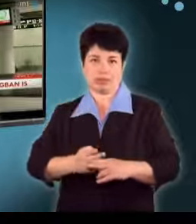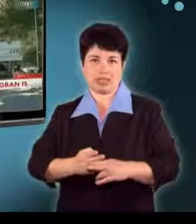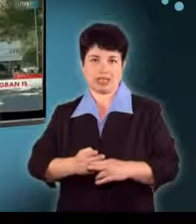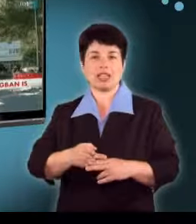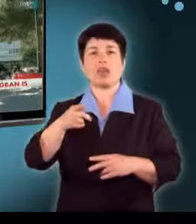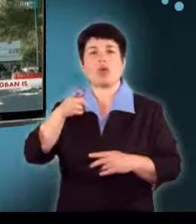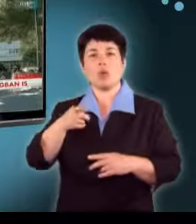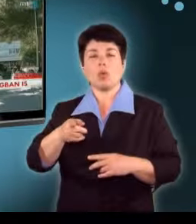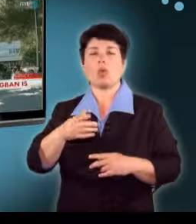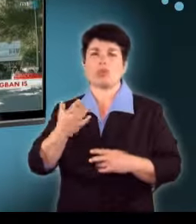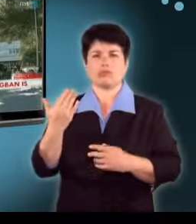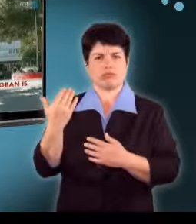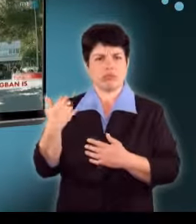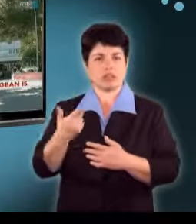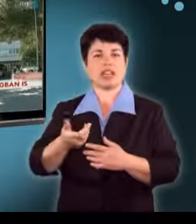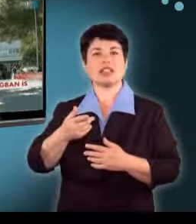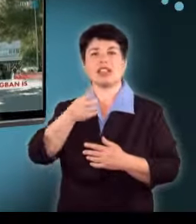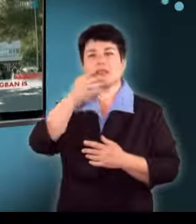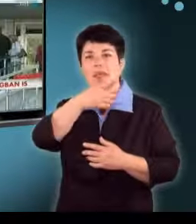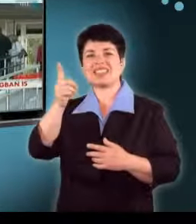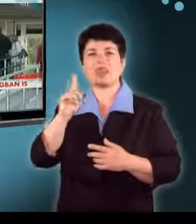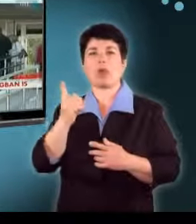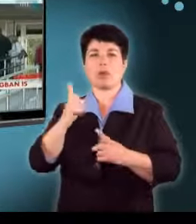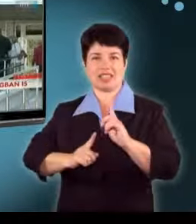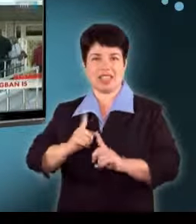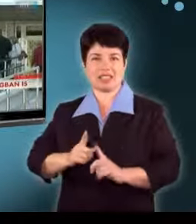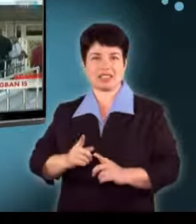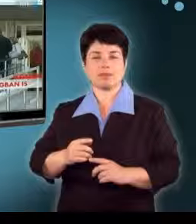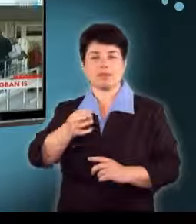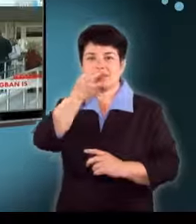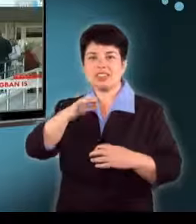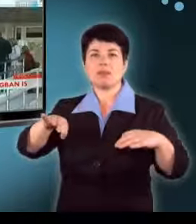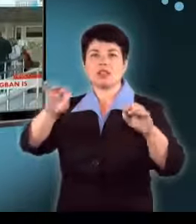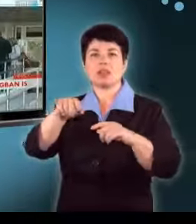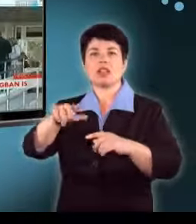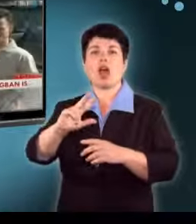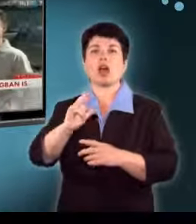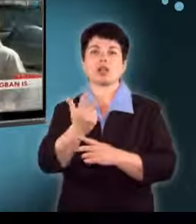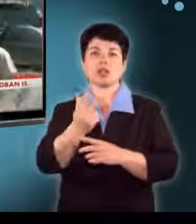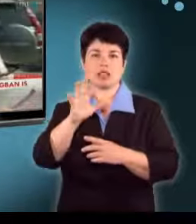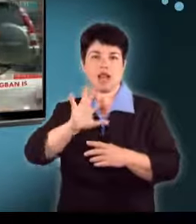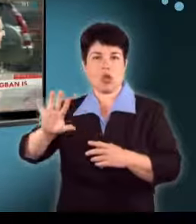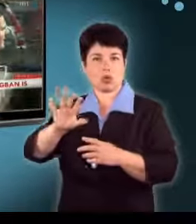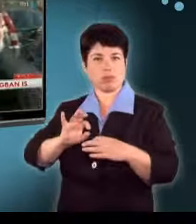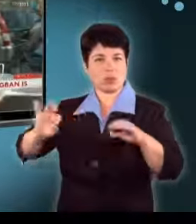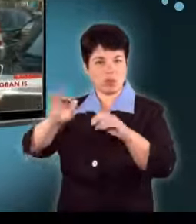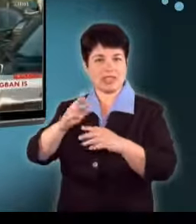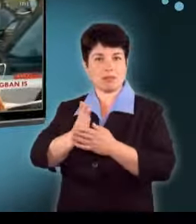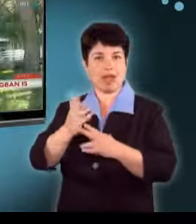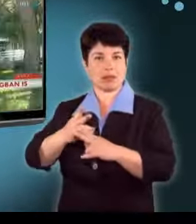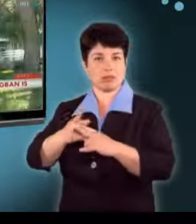ugyancsak Mexikóban járt. Németország a harmadik európai ország, ahol felbukkant a kór. Nagy-Britanniában és Spanyolországban is találtak